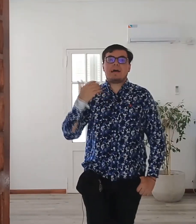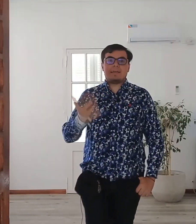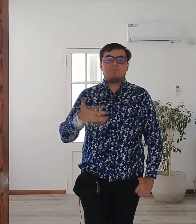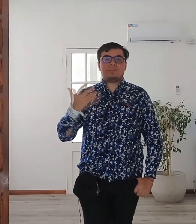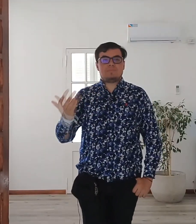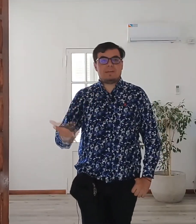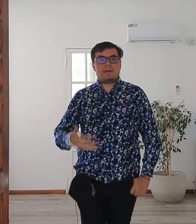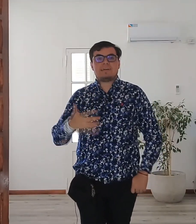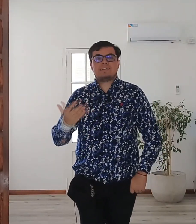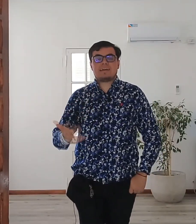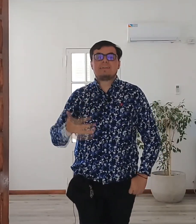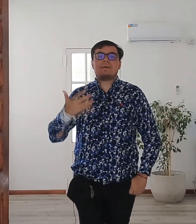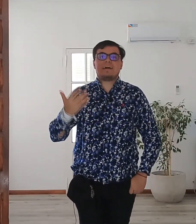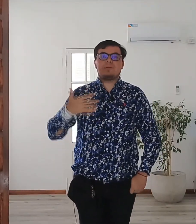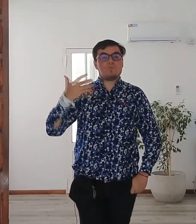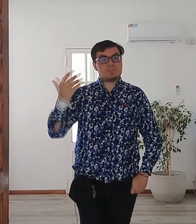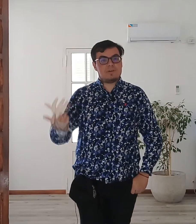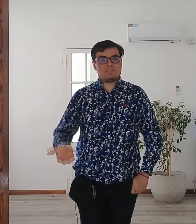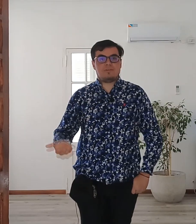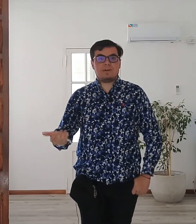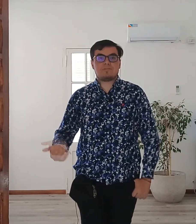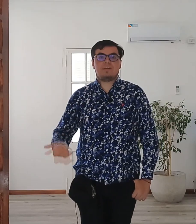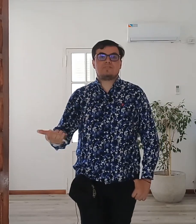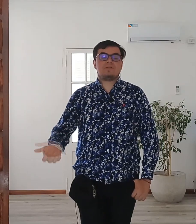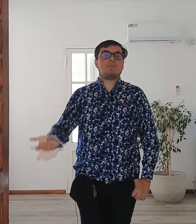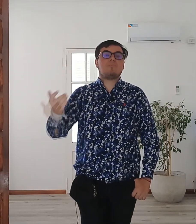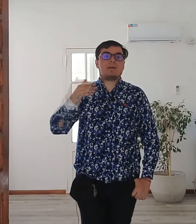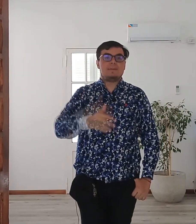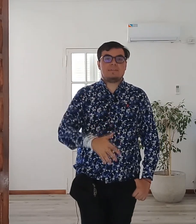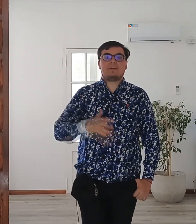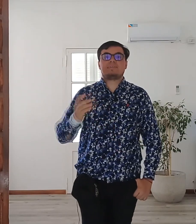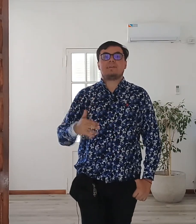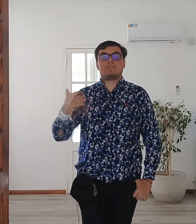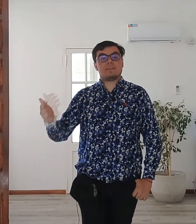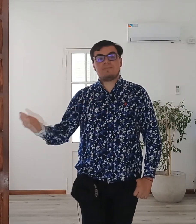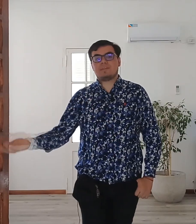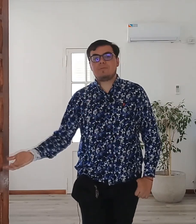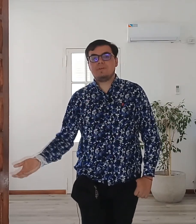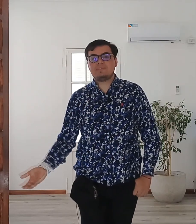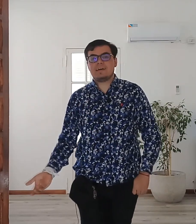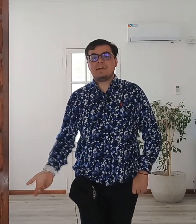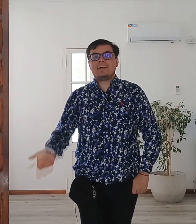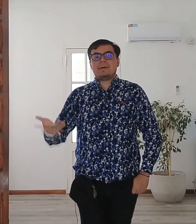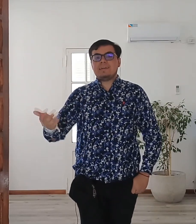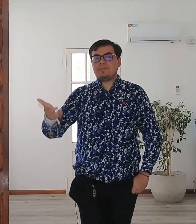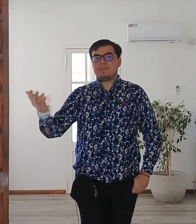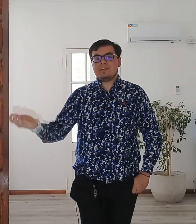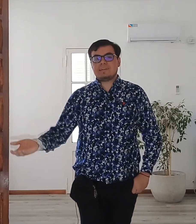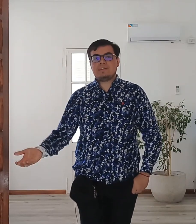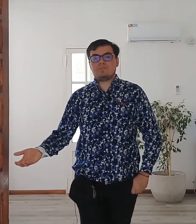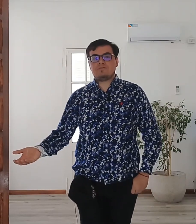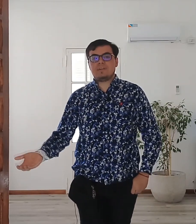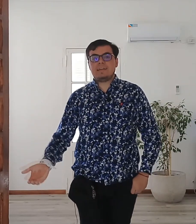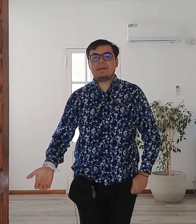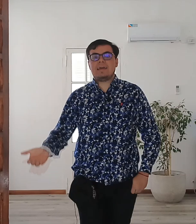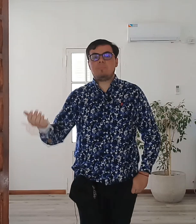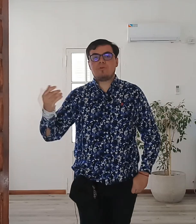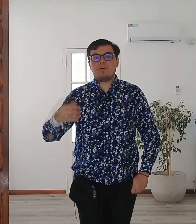aquellas municipalidades que se encargan de declarar museos a cielo abierto, las zonas muralísticas y grafiteras de nuestra provincia, tienen ordenanzas institucionales que prohíben